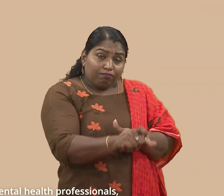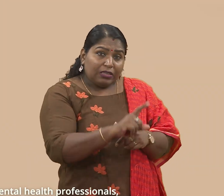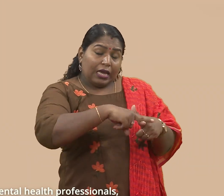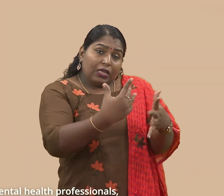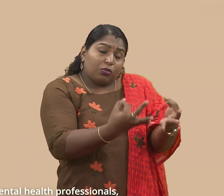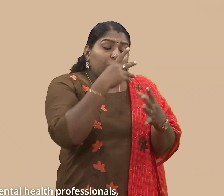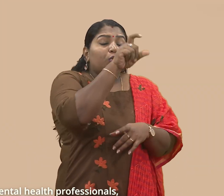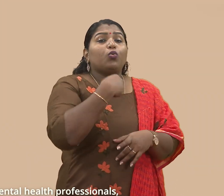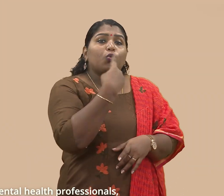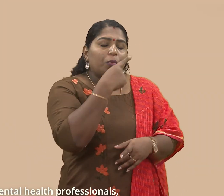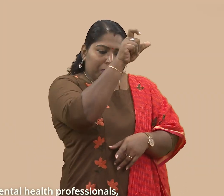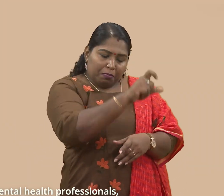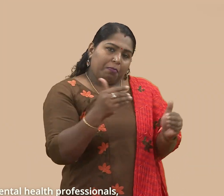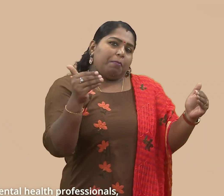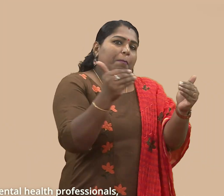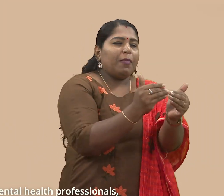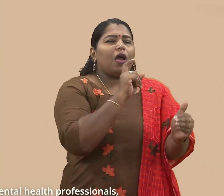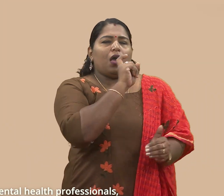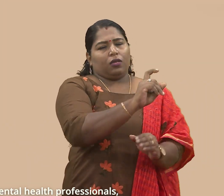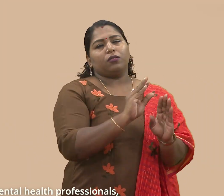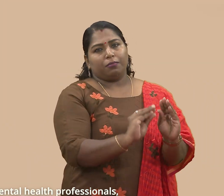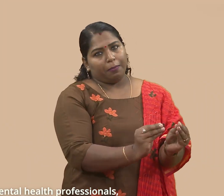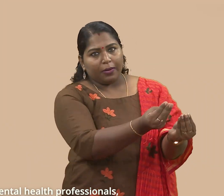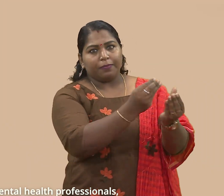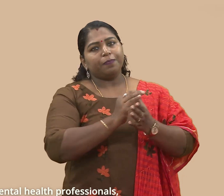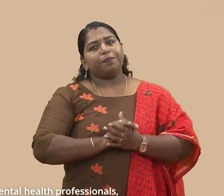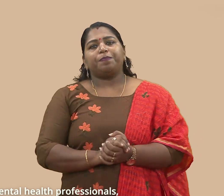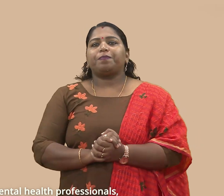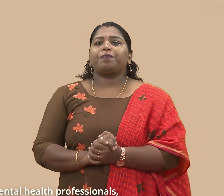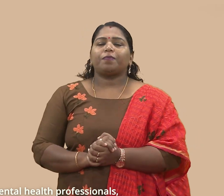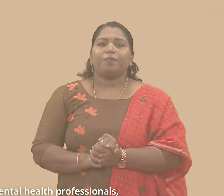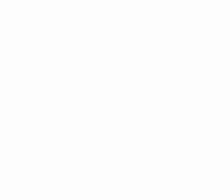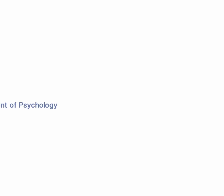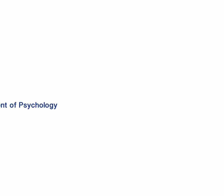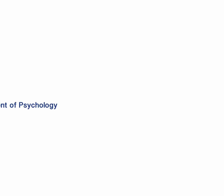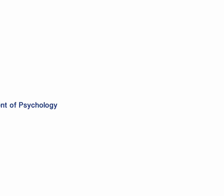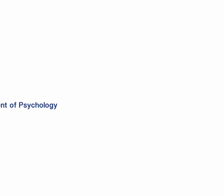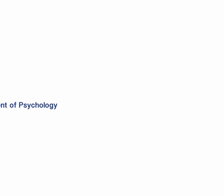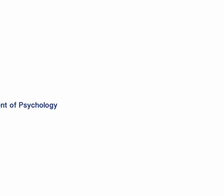ഗൂഗിളിനോട് ചോദിക്കുന്നതിന് പകരം മാനസികാരോഗ്യ വിദഗ്ധരുടെ സഹായം തേടേണ്ടതാണ്.